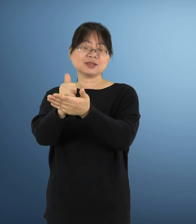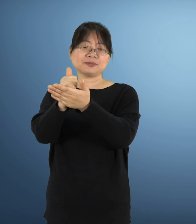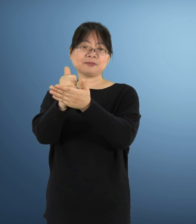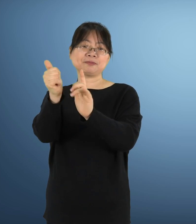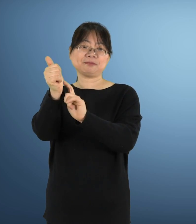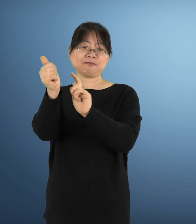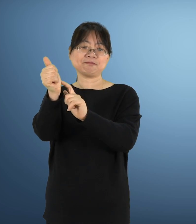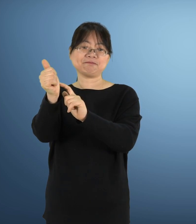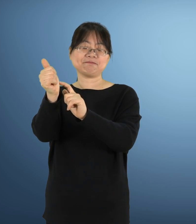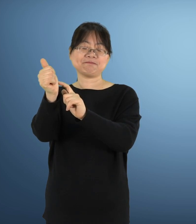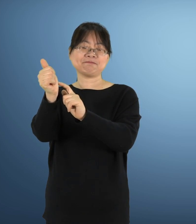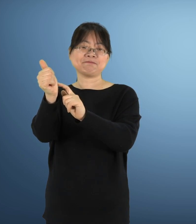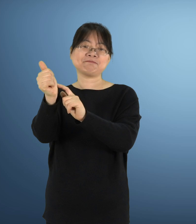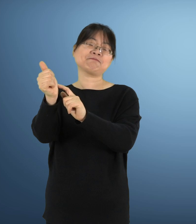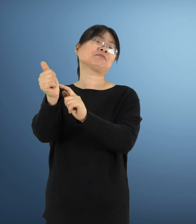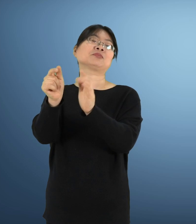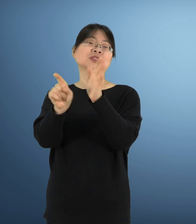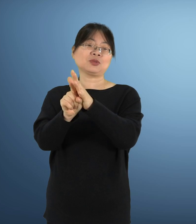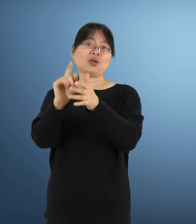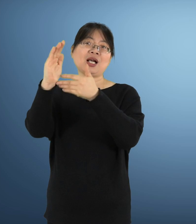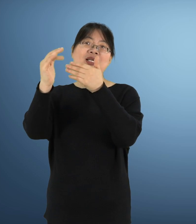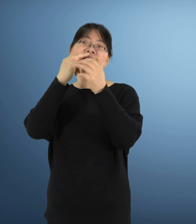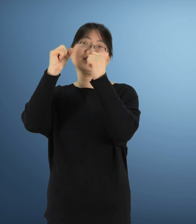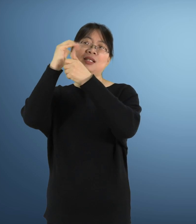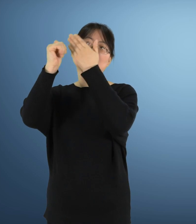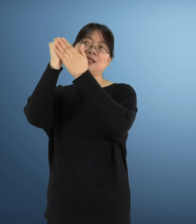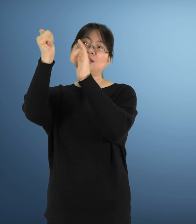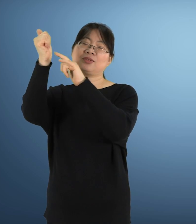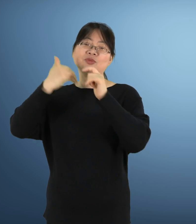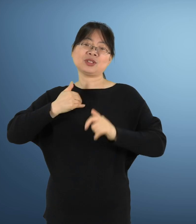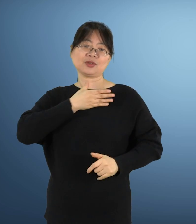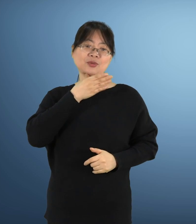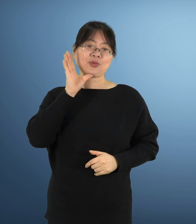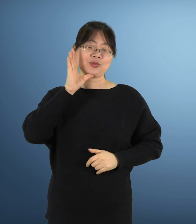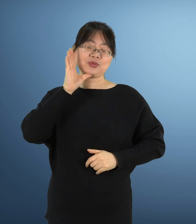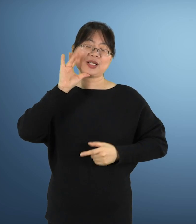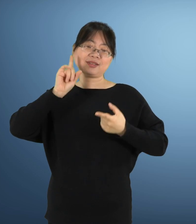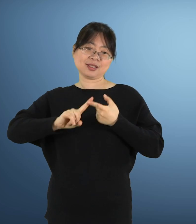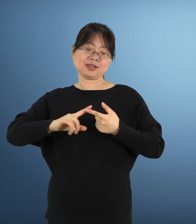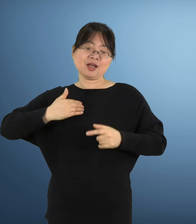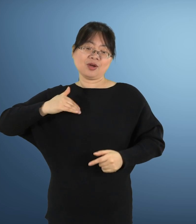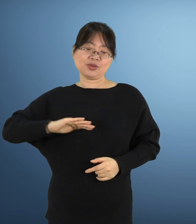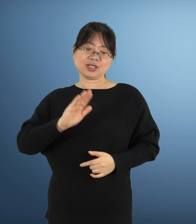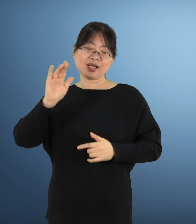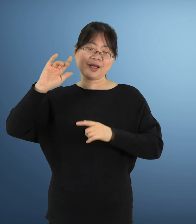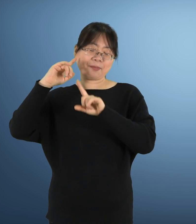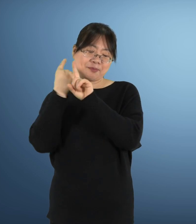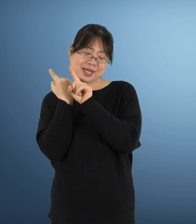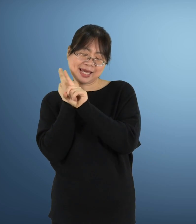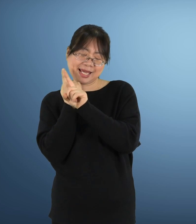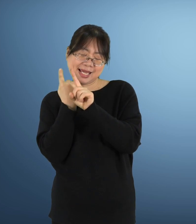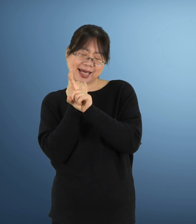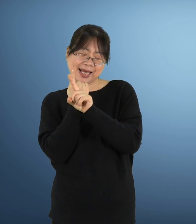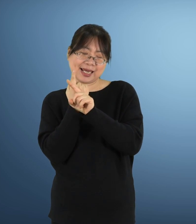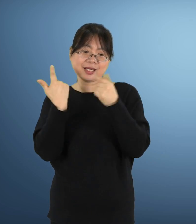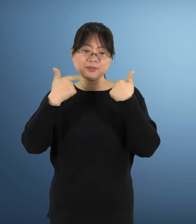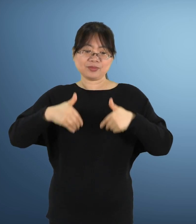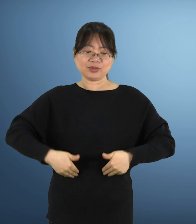하나님이 살아계신데 우리의 노후를, 우리의 하루하루를 일용할